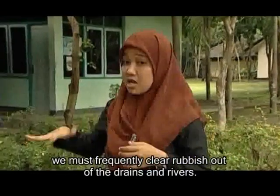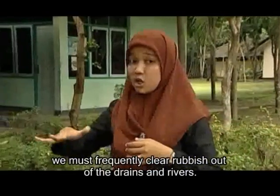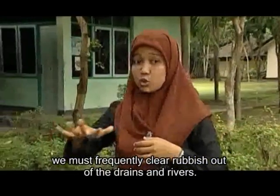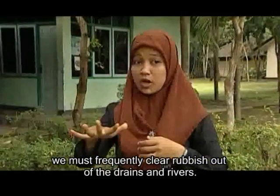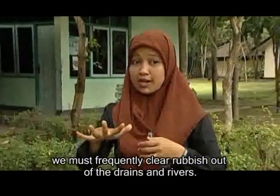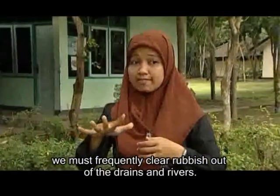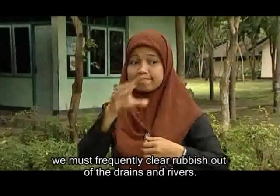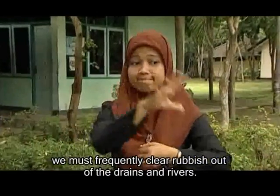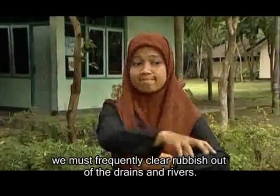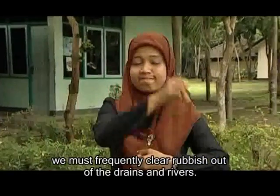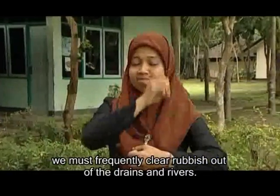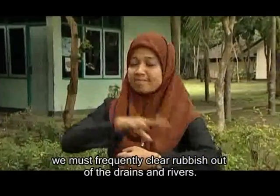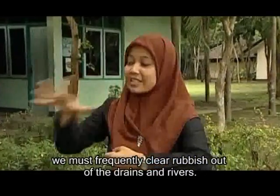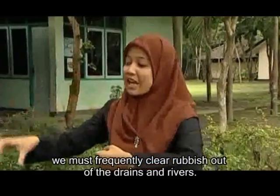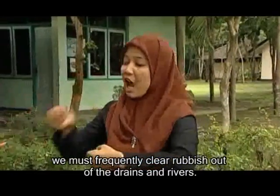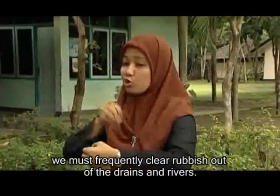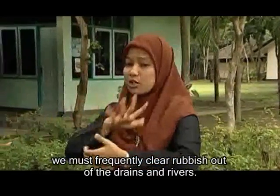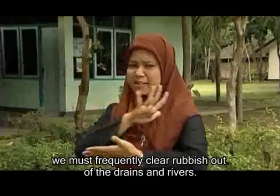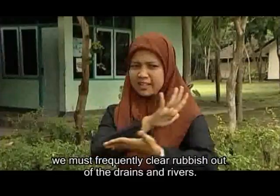dan sungai harus dibersihkan.